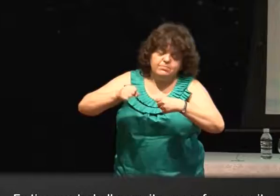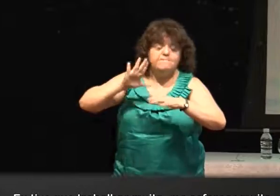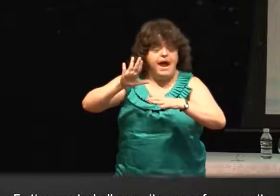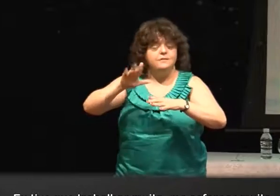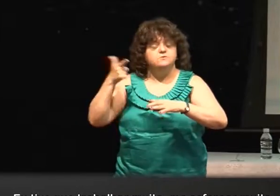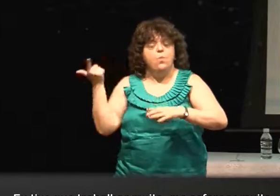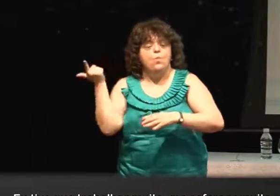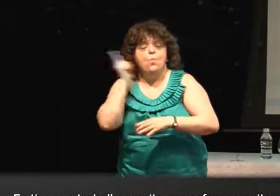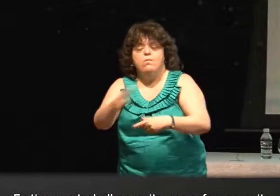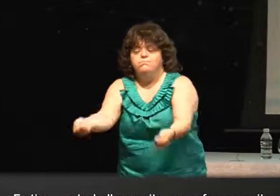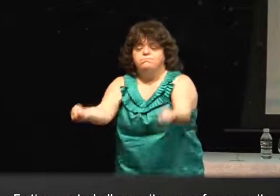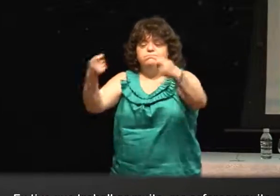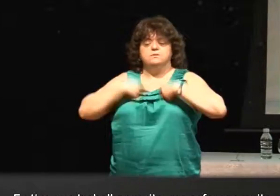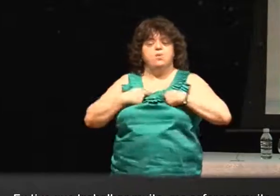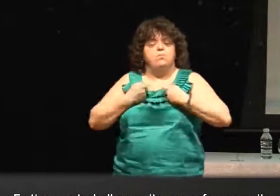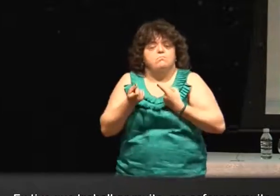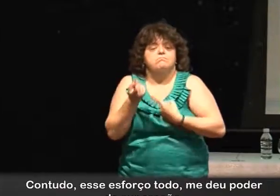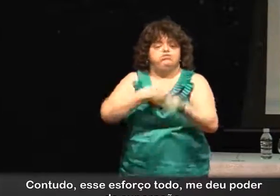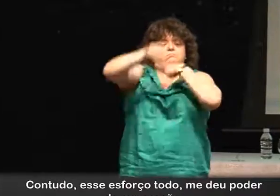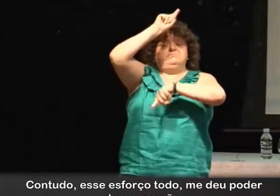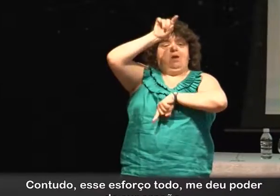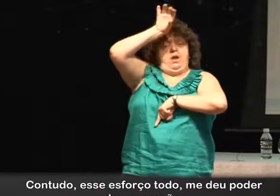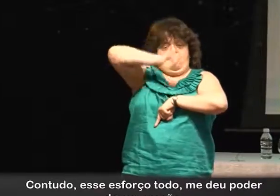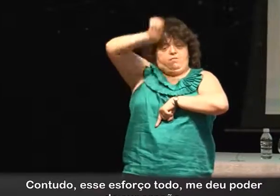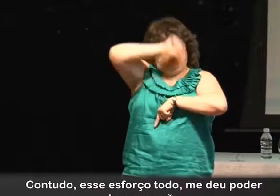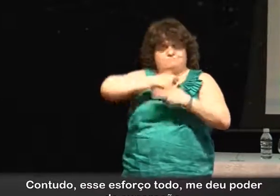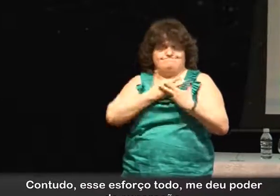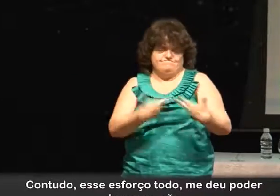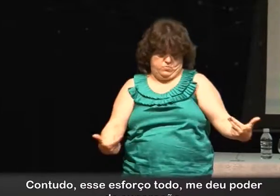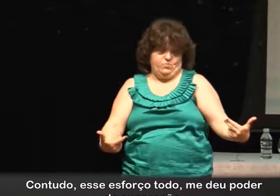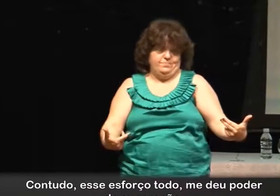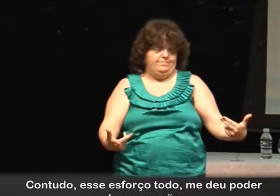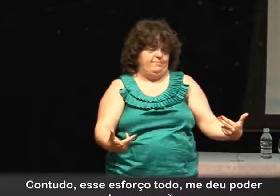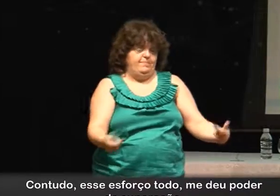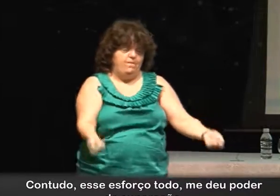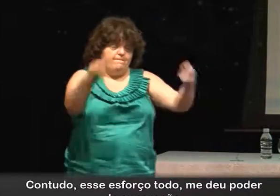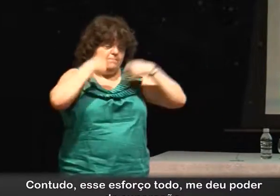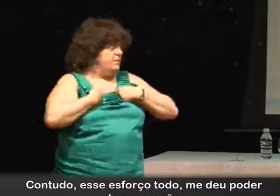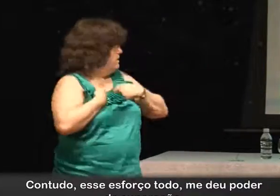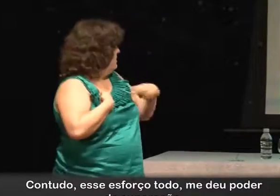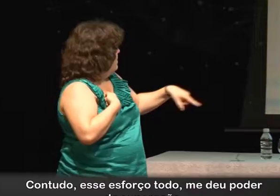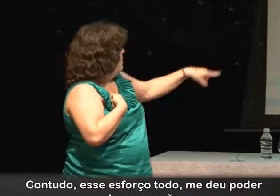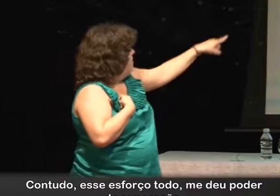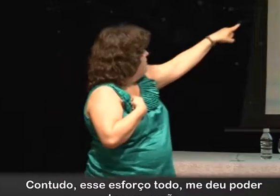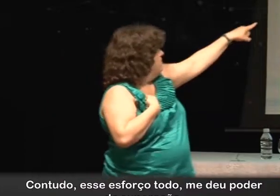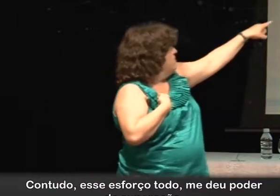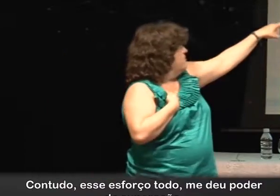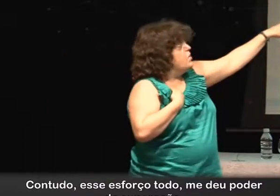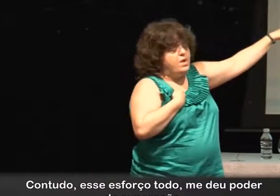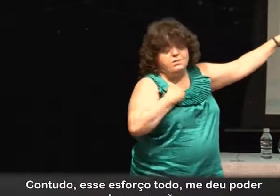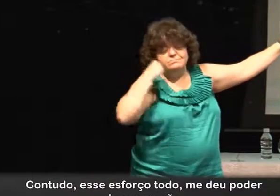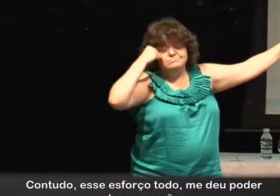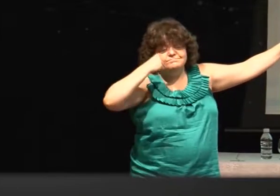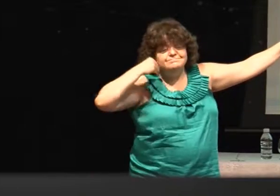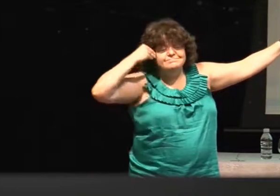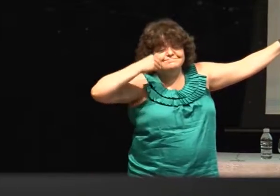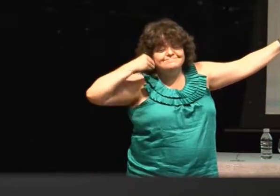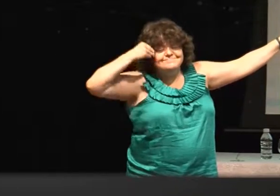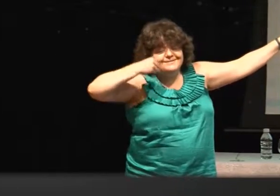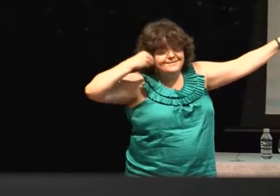trabalhar muito, me esforçar muito. Contudo, esse esforço todo me deu poder de superação. E